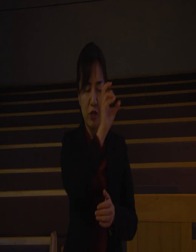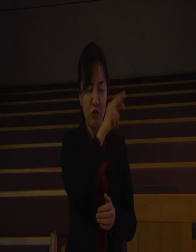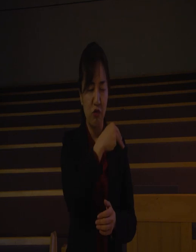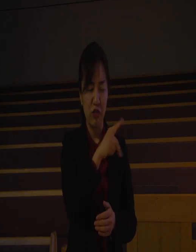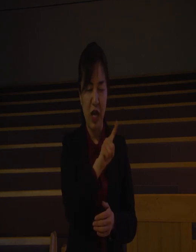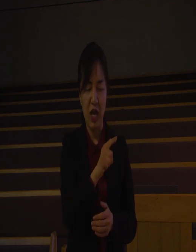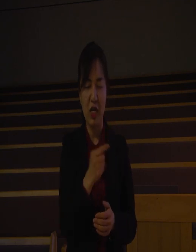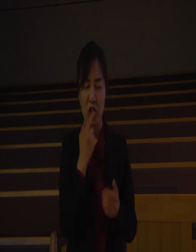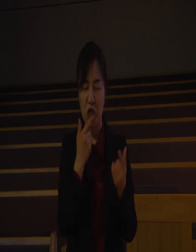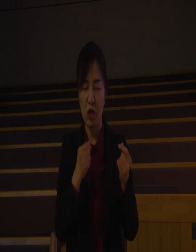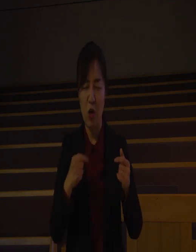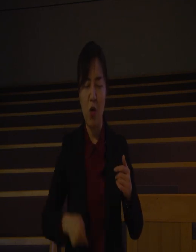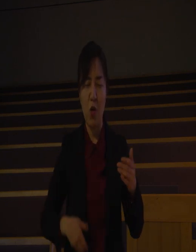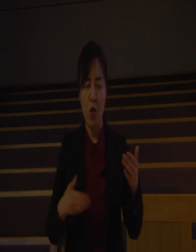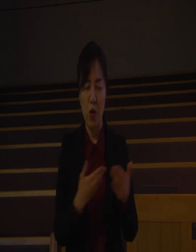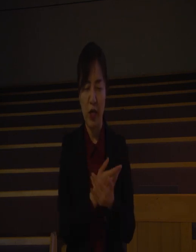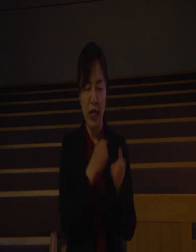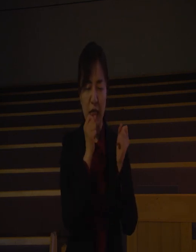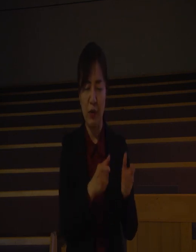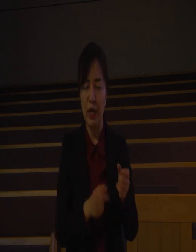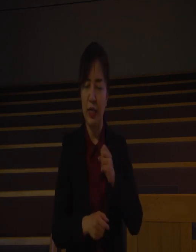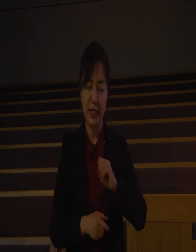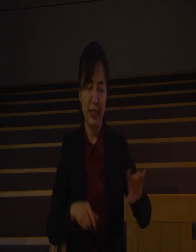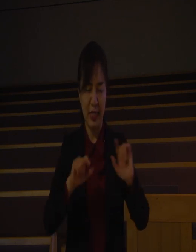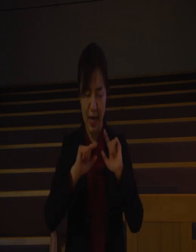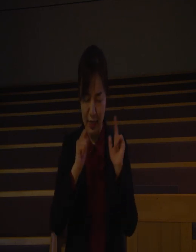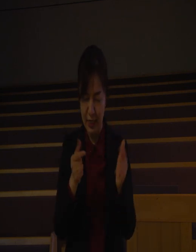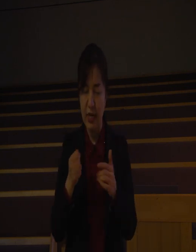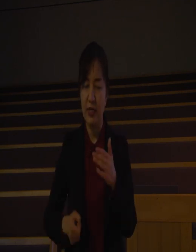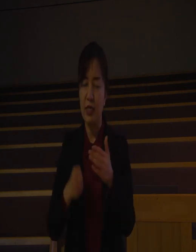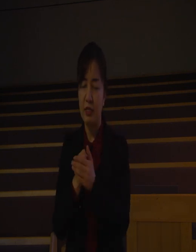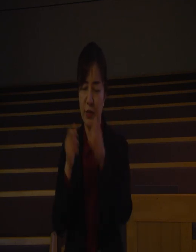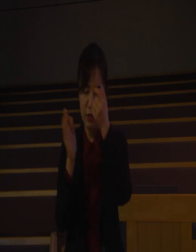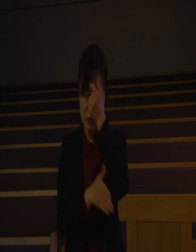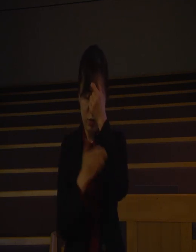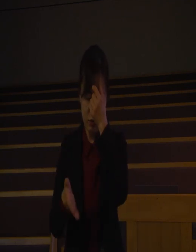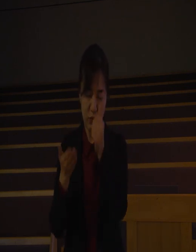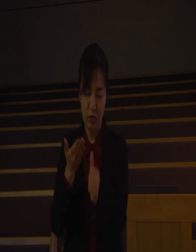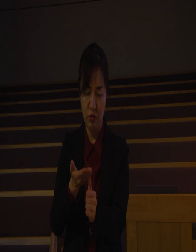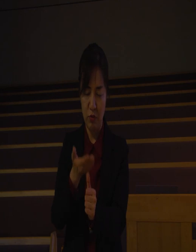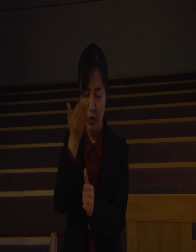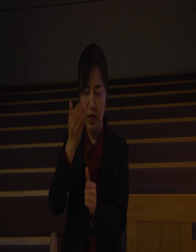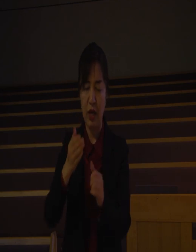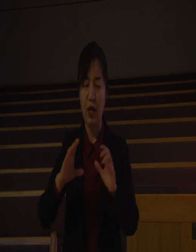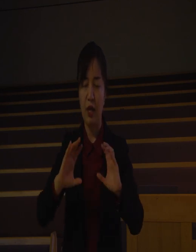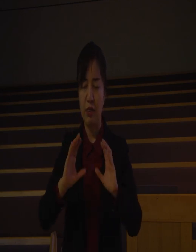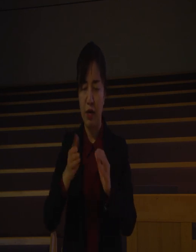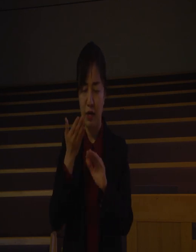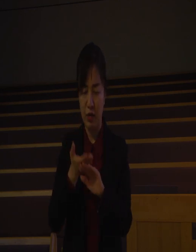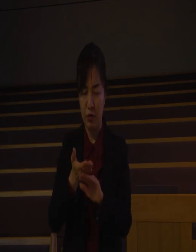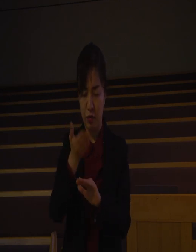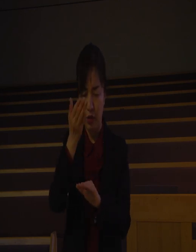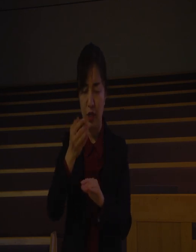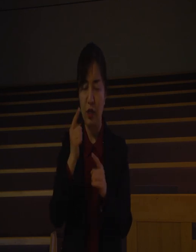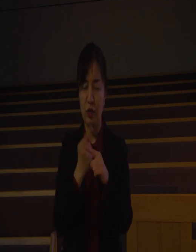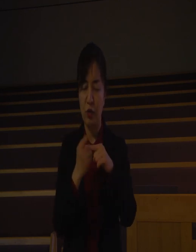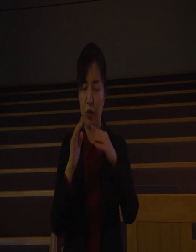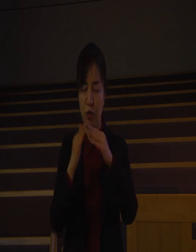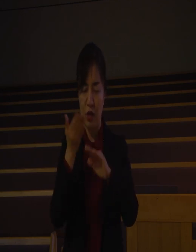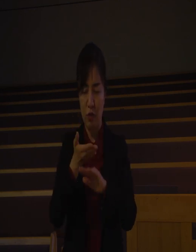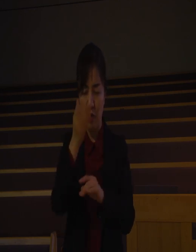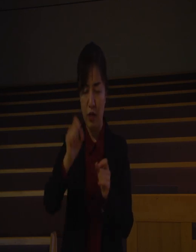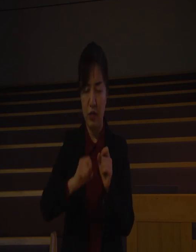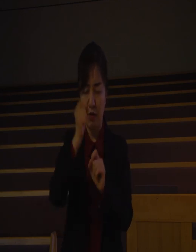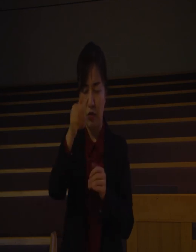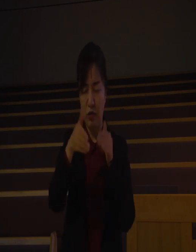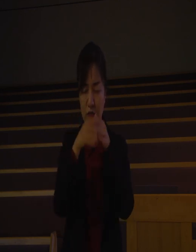유다와 같이 회개의 기회를 잃지 않으리라 다짐하며 나가는 모든 성도들 머리 위에, 이 나라와 이 민족 위에, 교회 위에